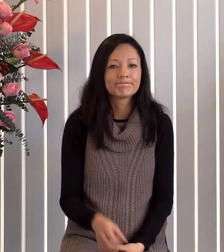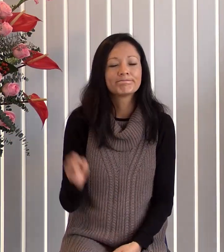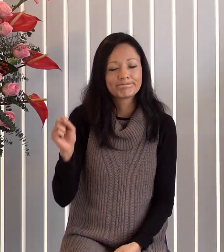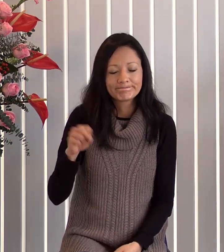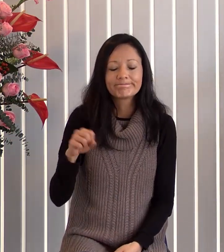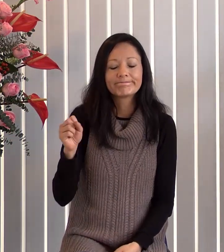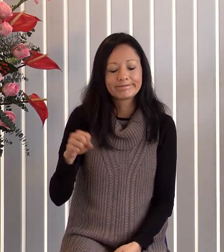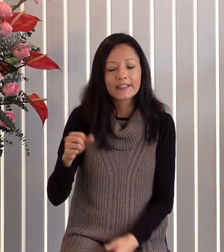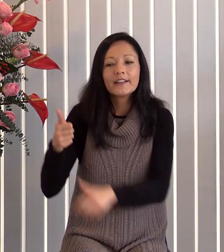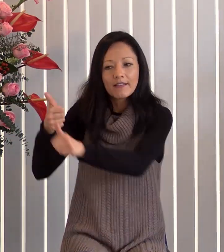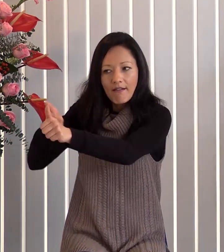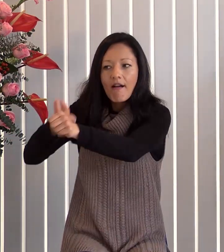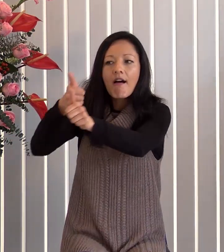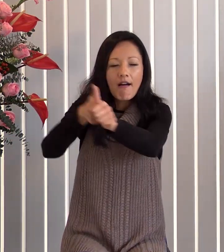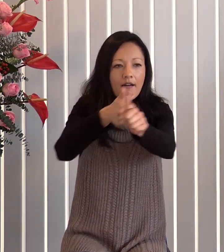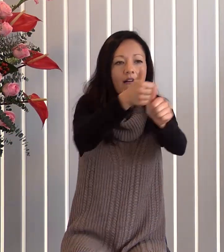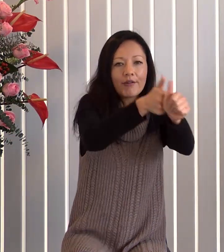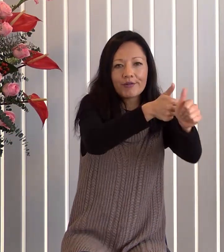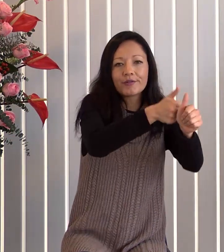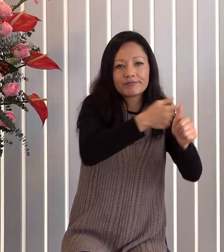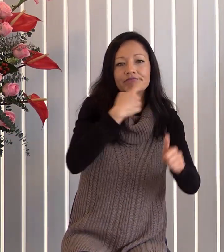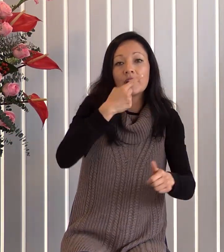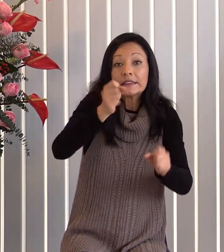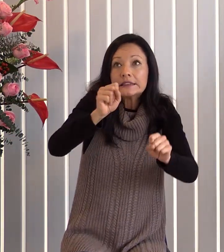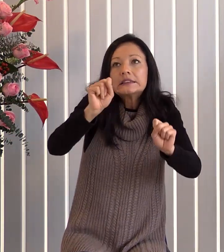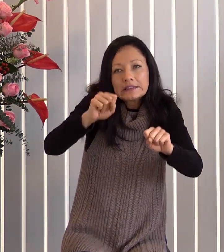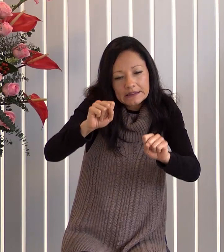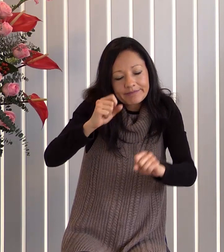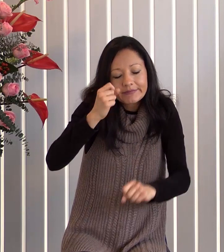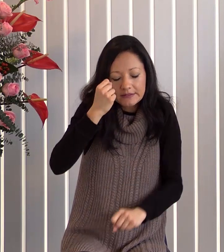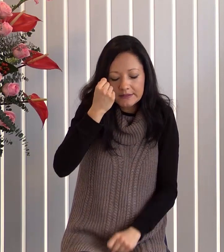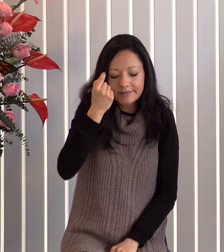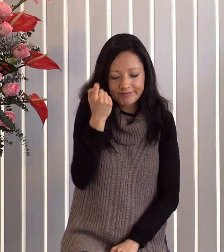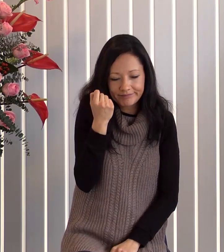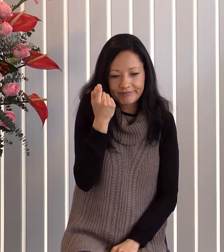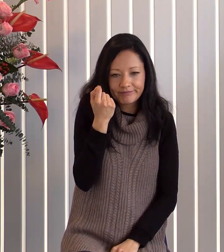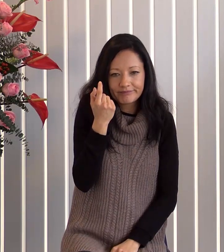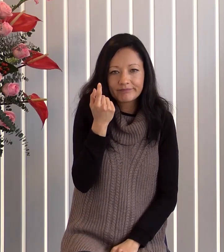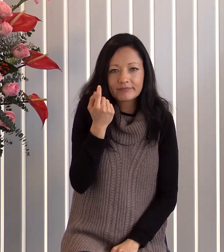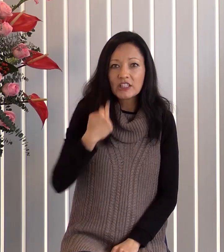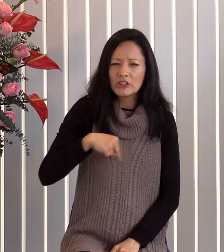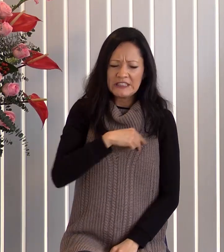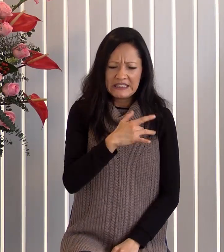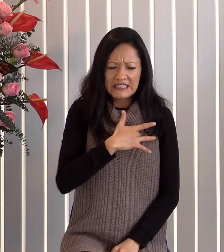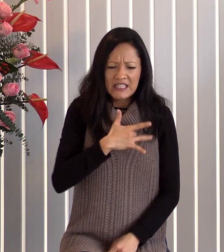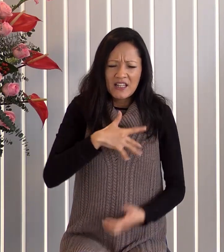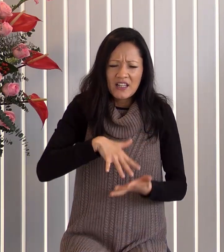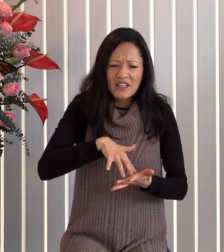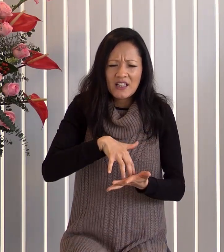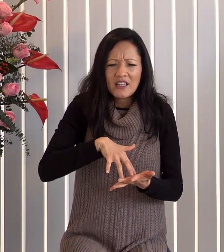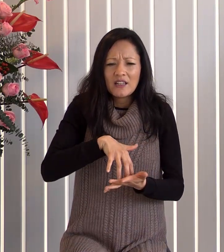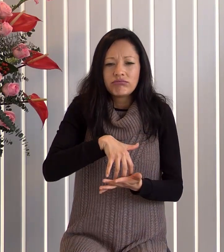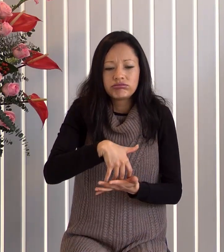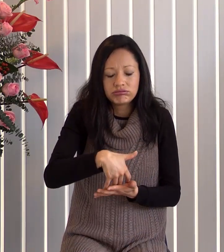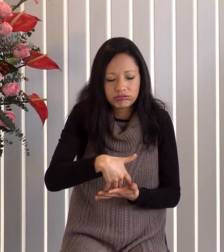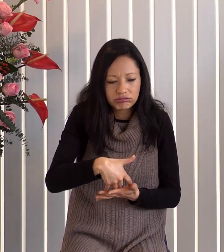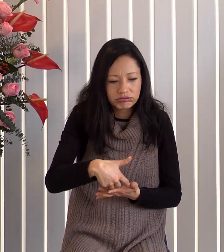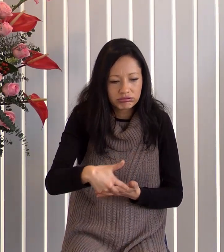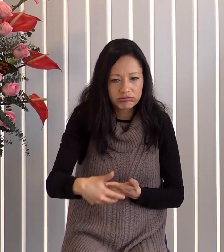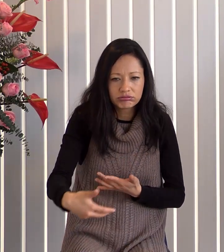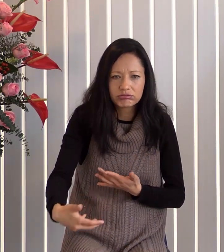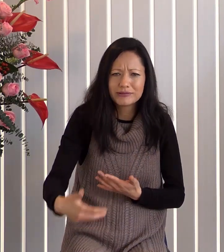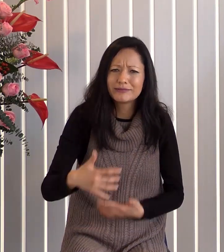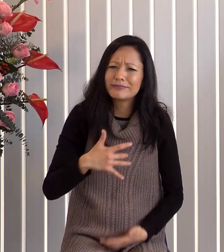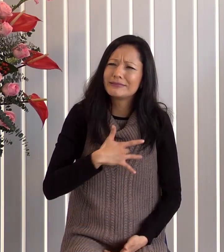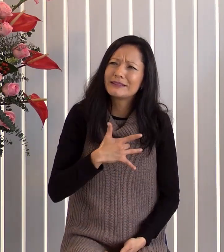¿Sí? A cada uno de los que están aquí puede decir, ¿sí me entiende? Y nosotros hemos sentido desfallecer. Y